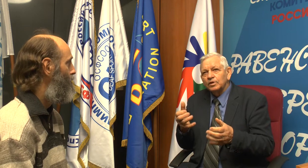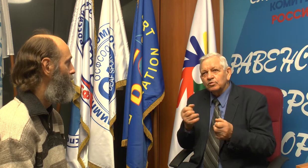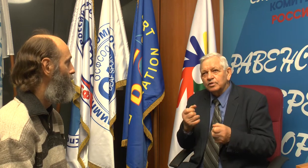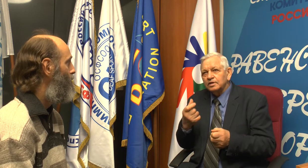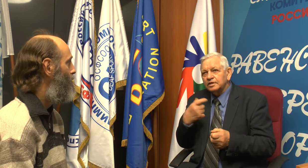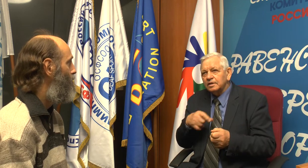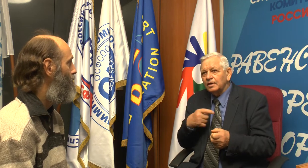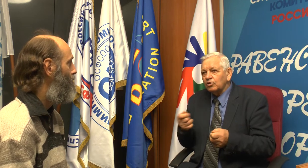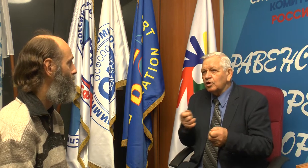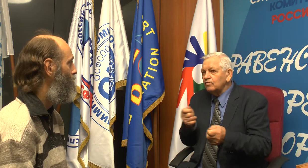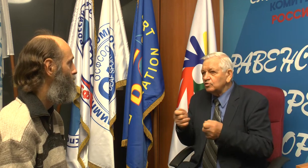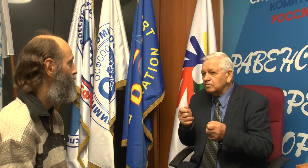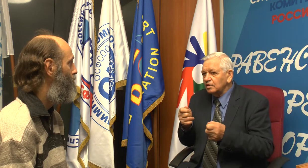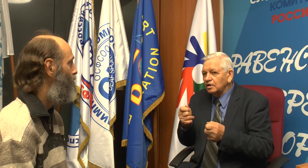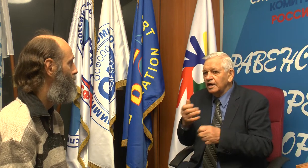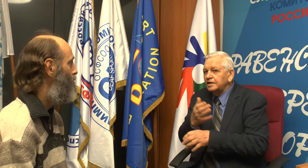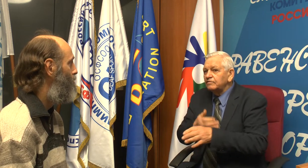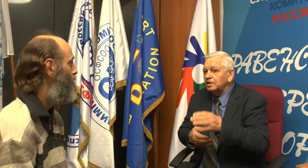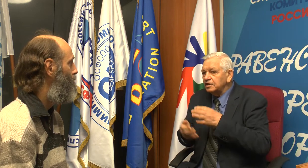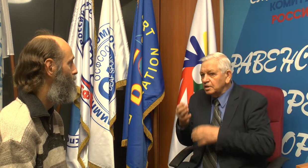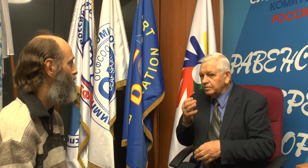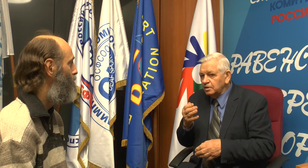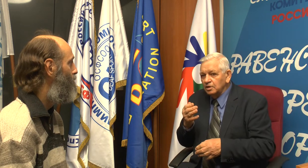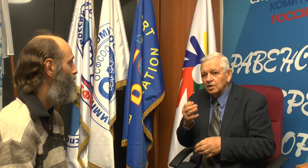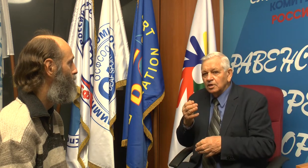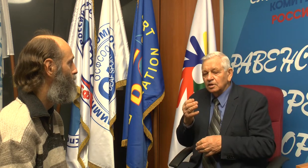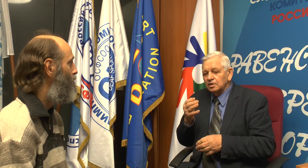берут на себя руководство инвалидами